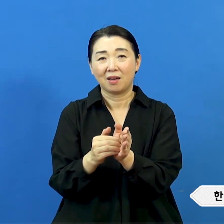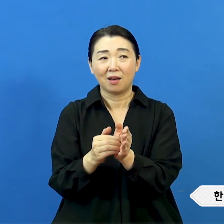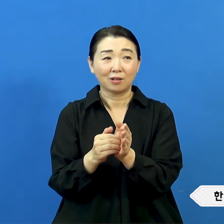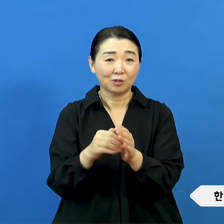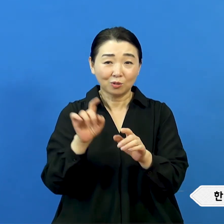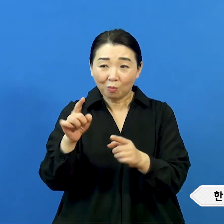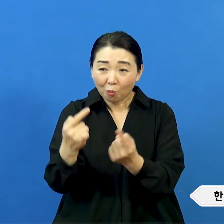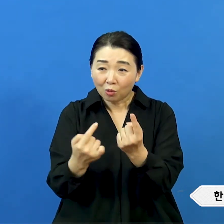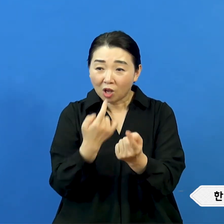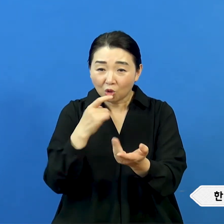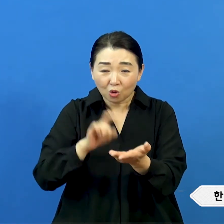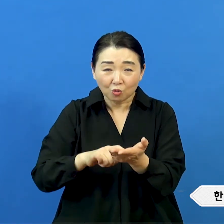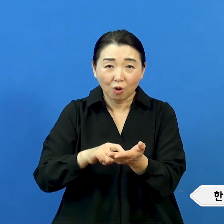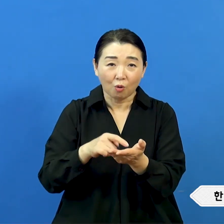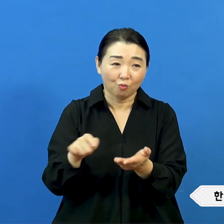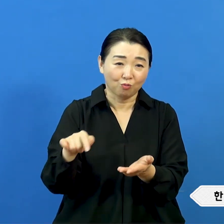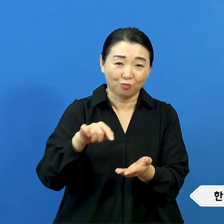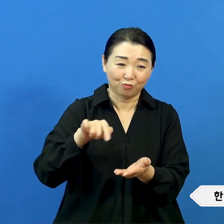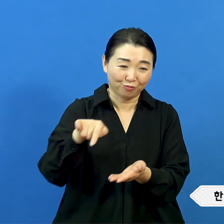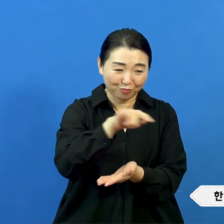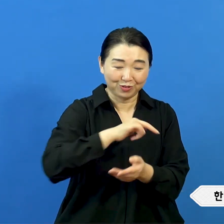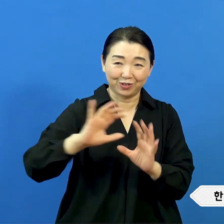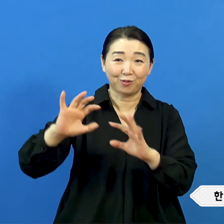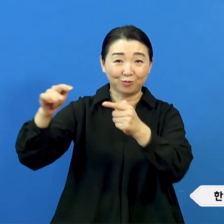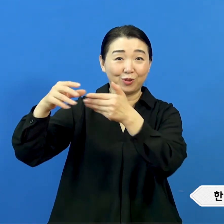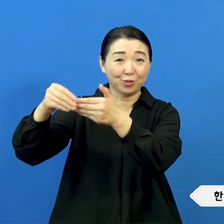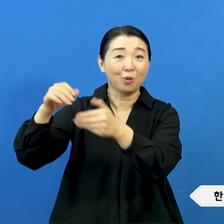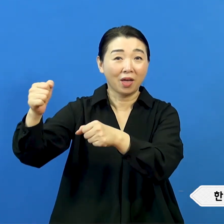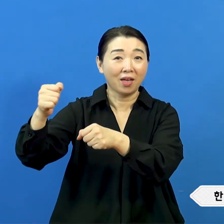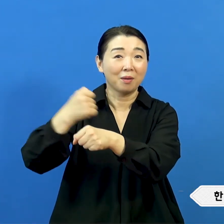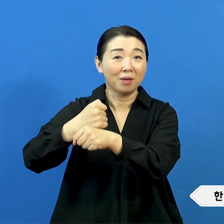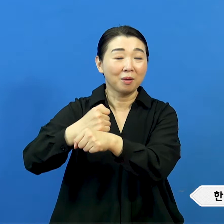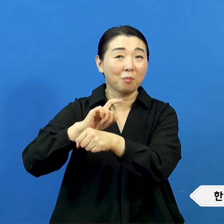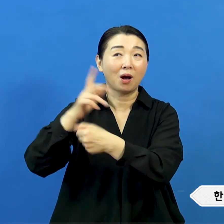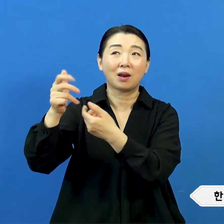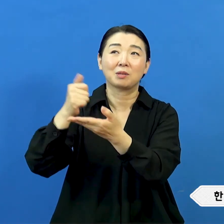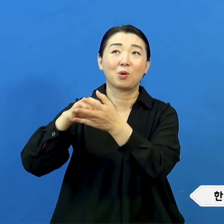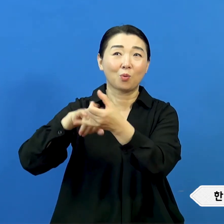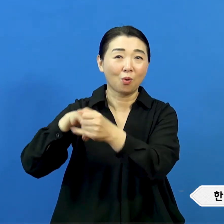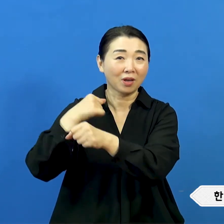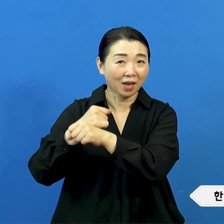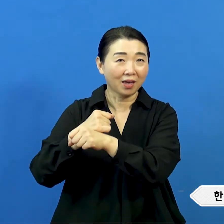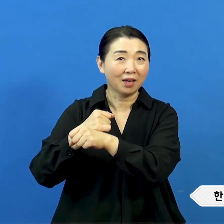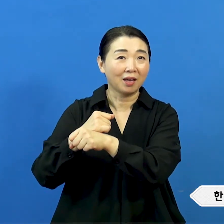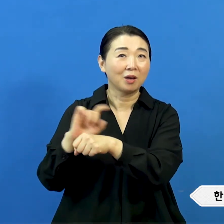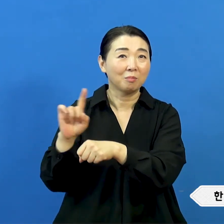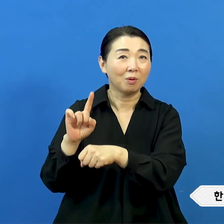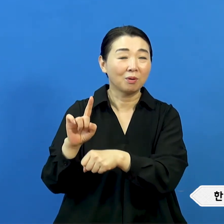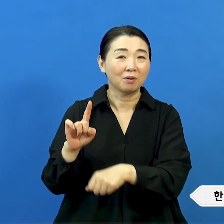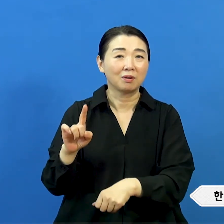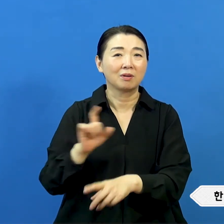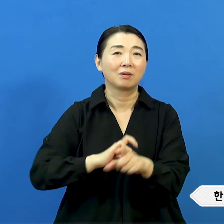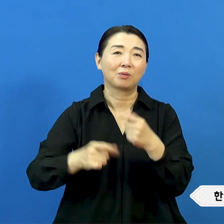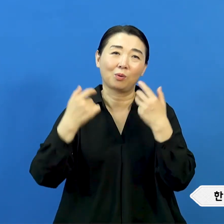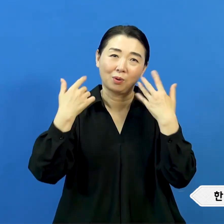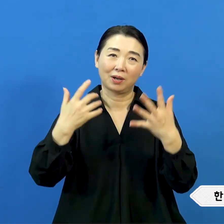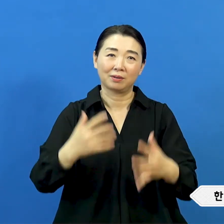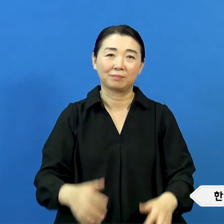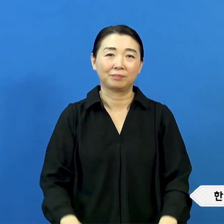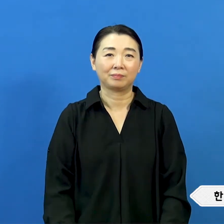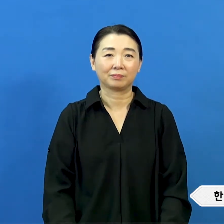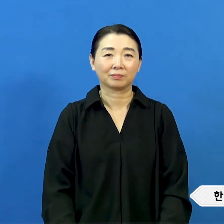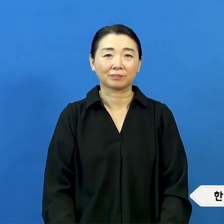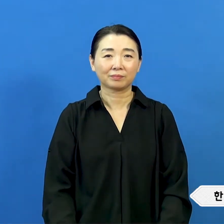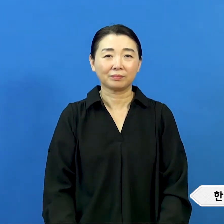우리를 천국으로 인도하는 일, 그건 하나님이 꼭 하신다는 것은 더 분명한 일이